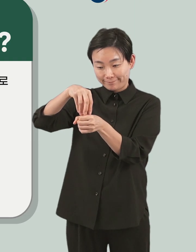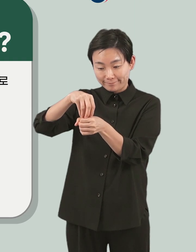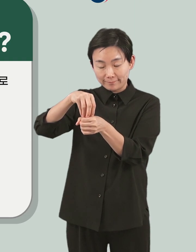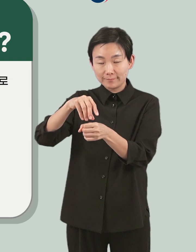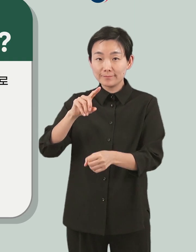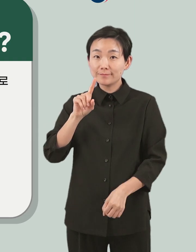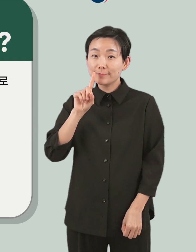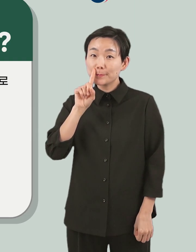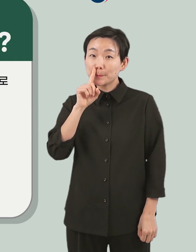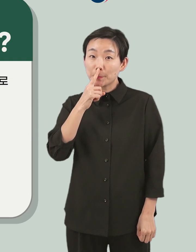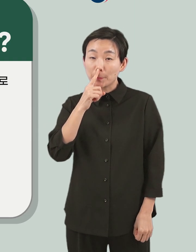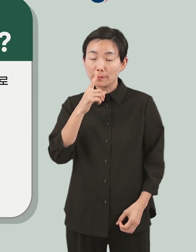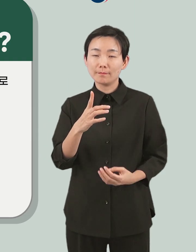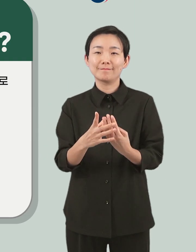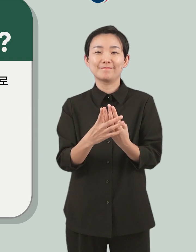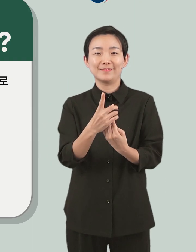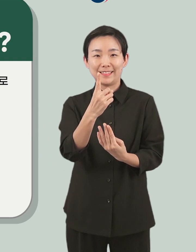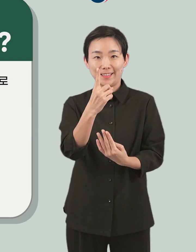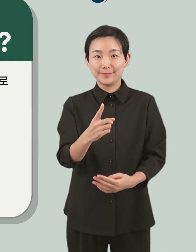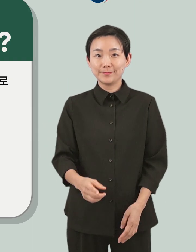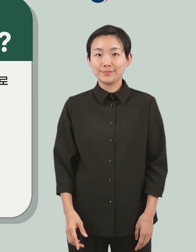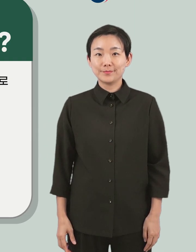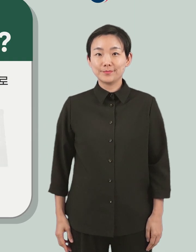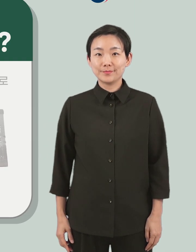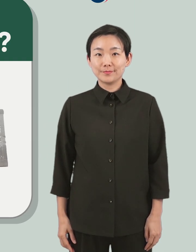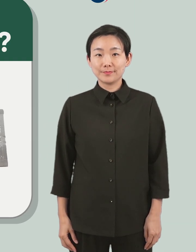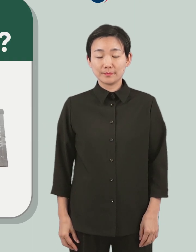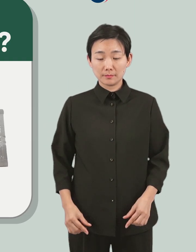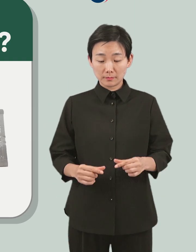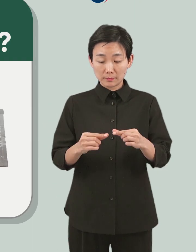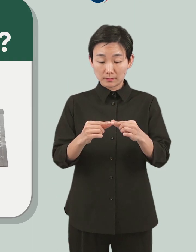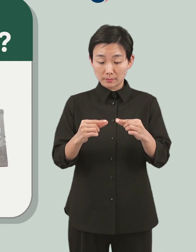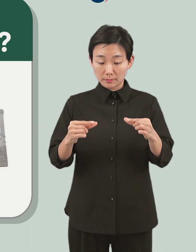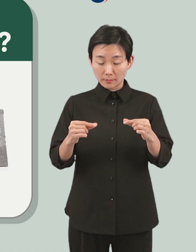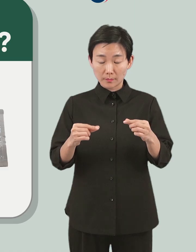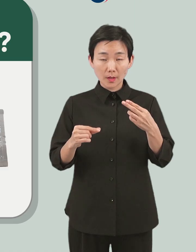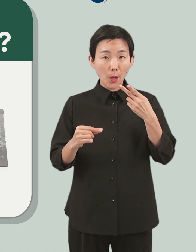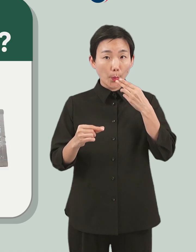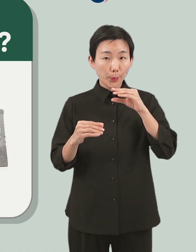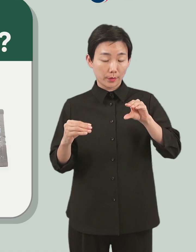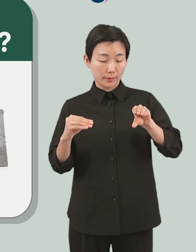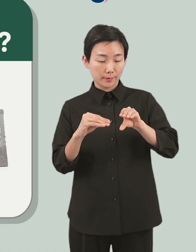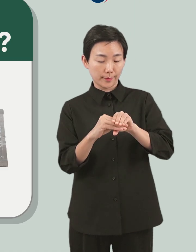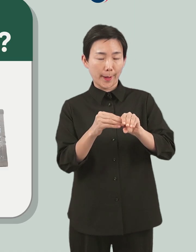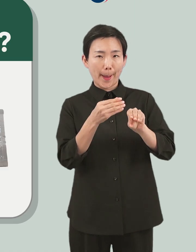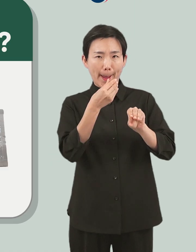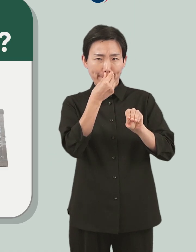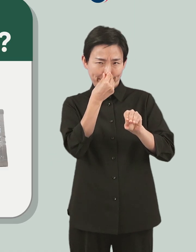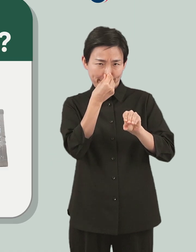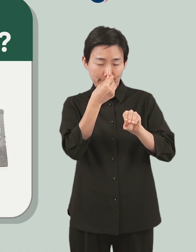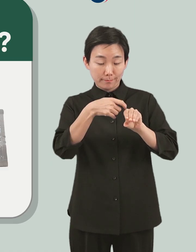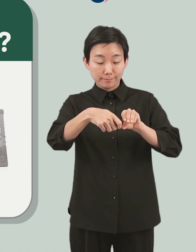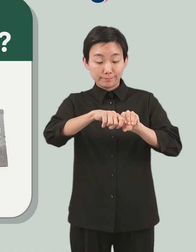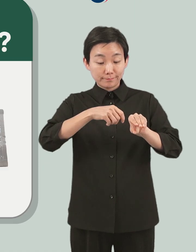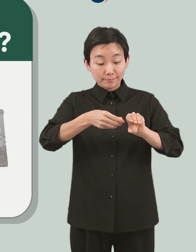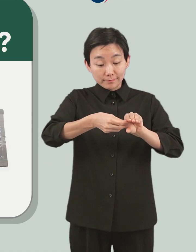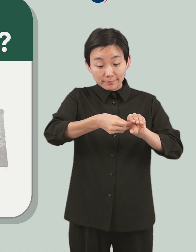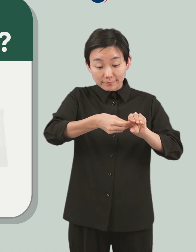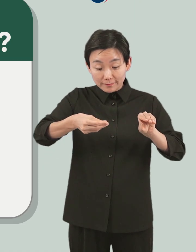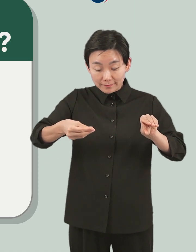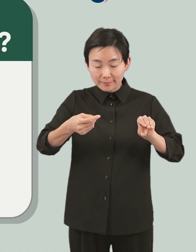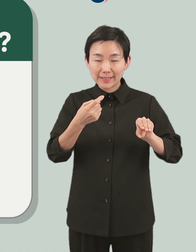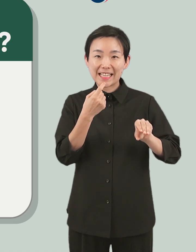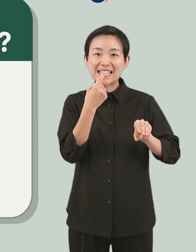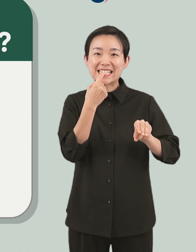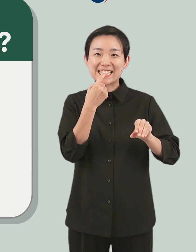디바이스는 알루미늄 파우치에 밀봉되어 있으며 백색 플라스틱 재질의 카세트 형태입니다. 디바이스 외부에